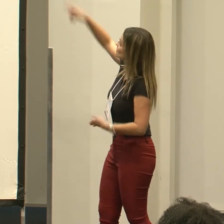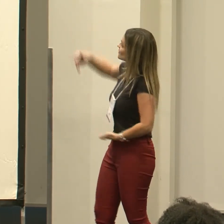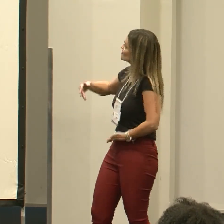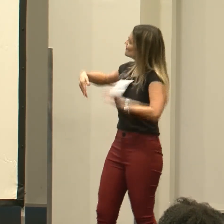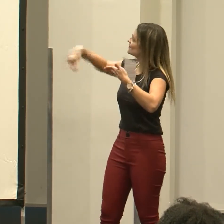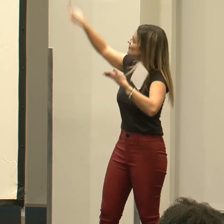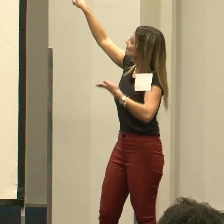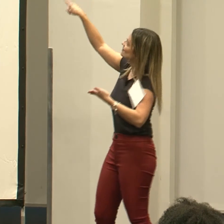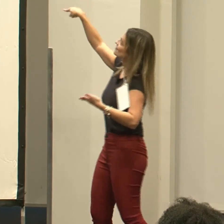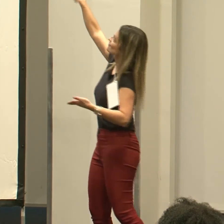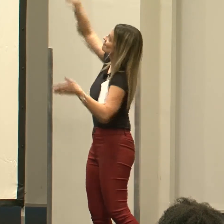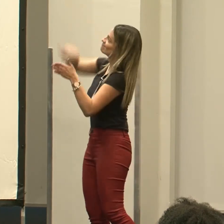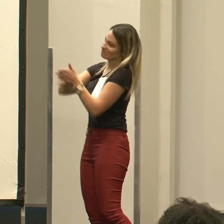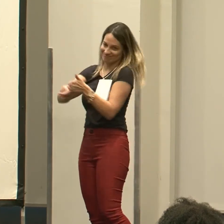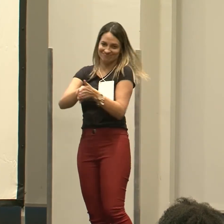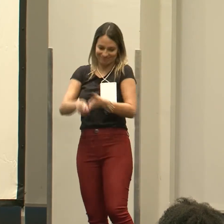da surdez e conhecem os parâmetros.